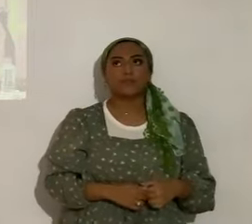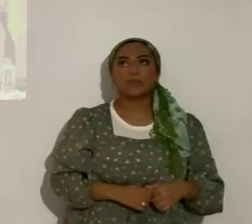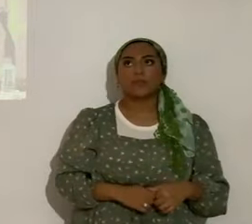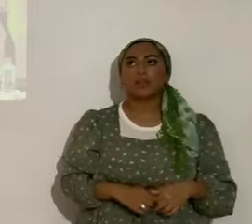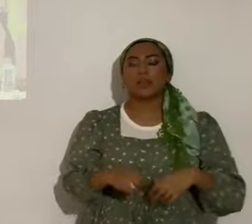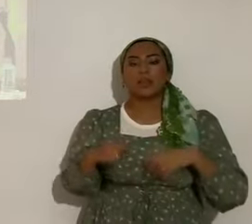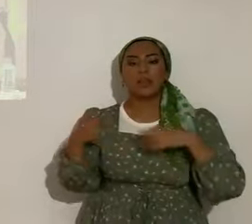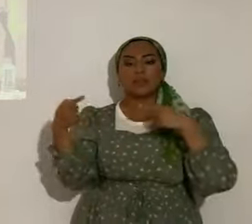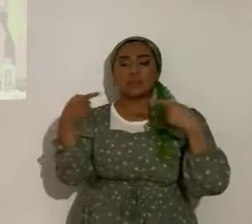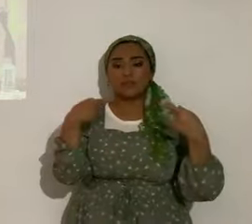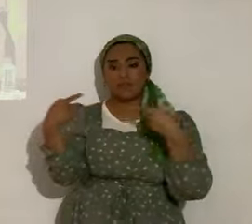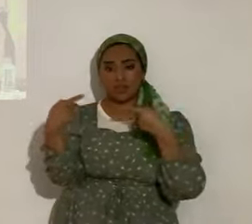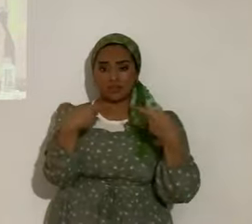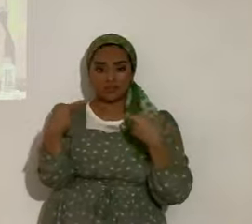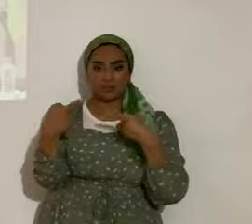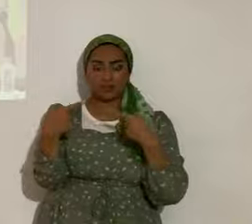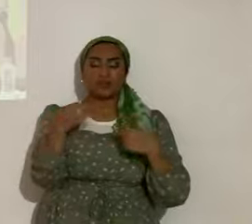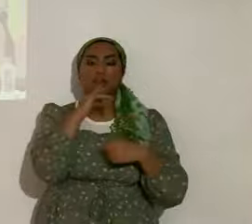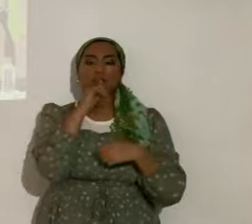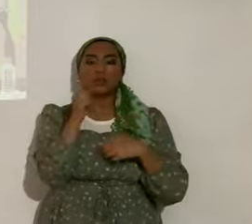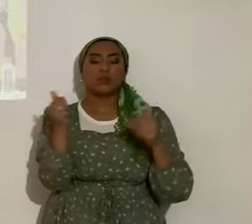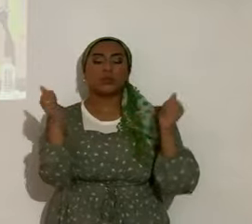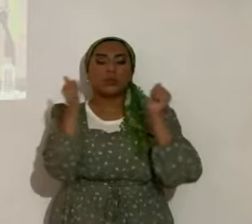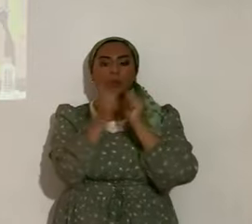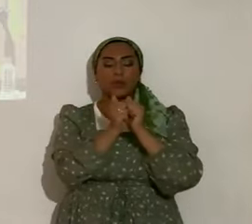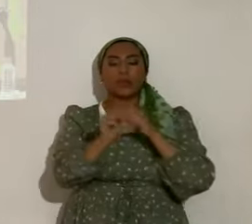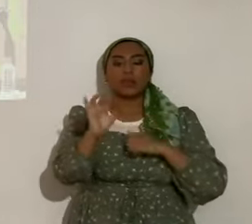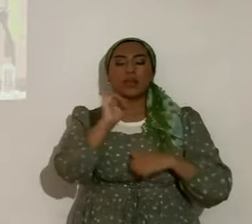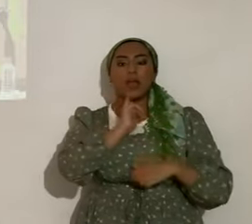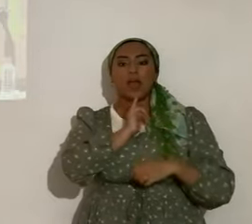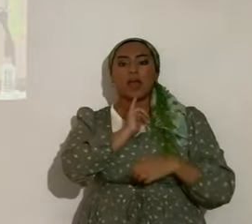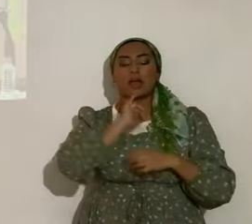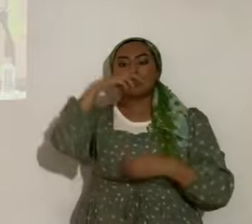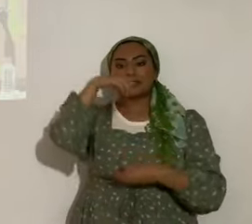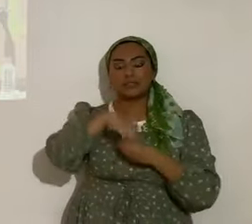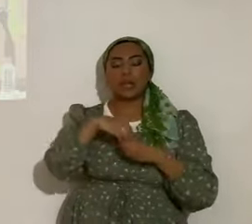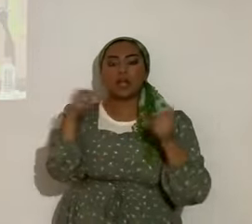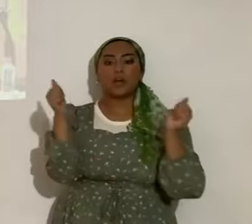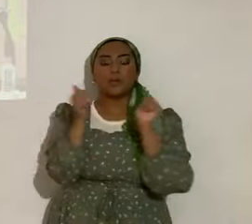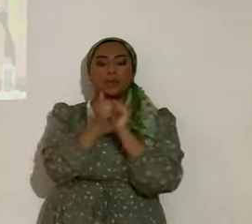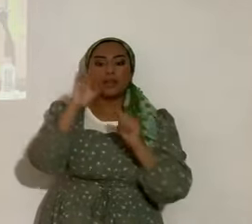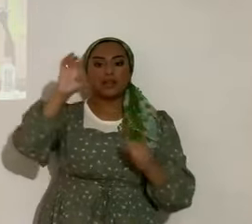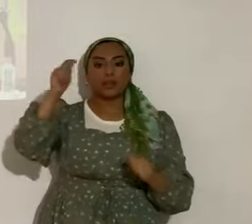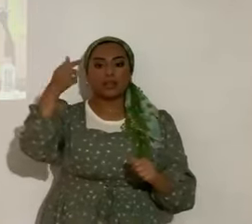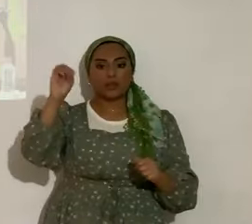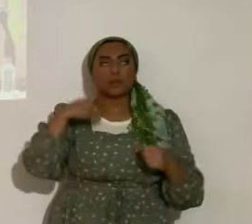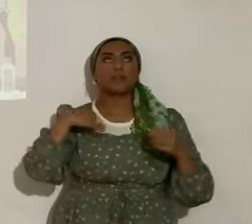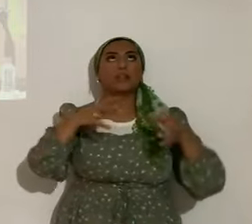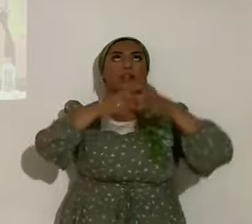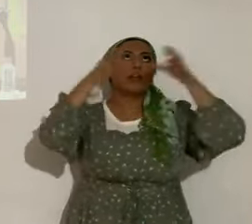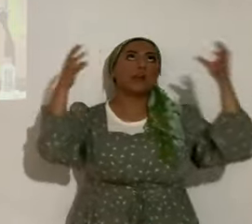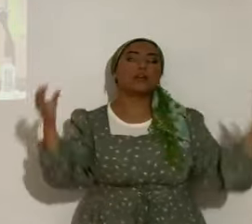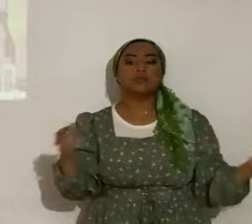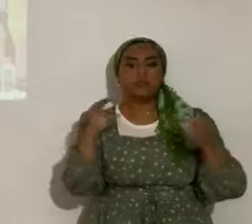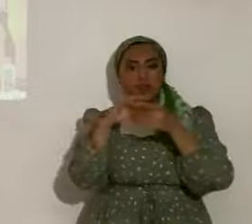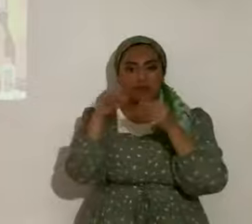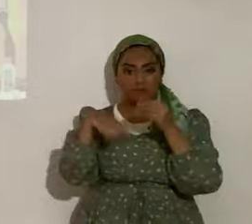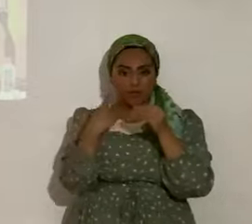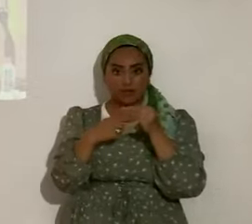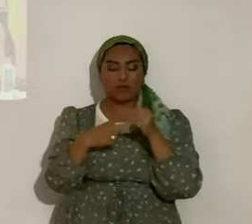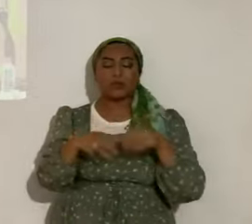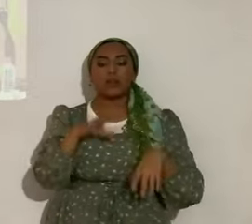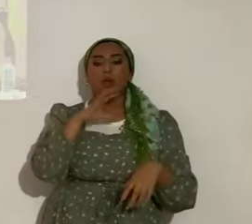la lucha, hermanos, es con el yo interior, el ego, de lo que tanto he hablado. El